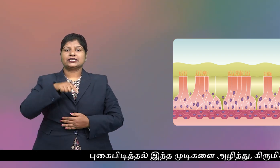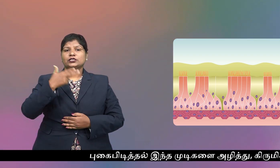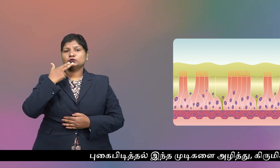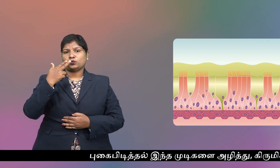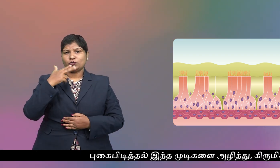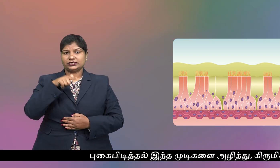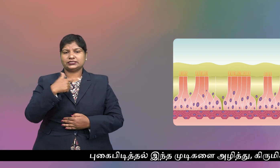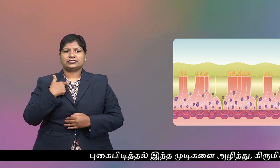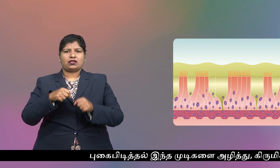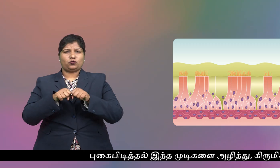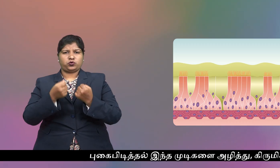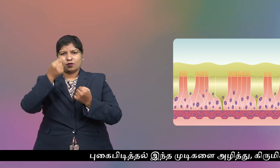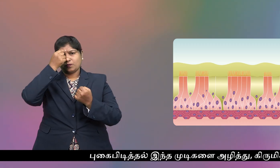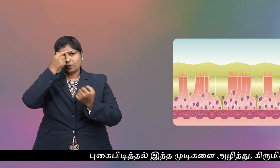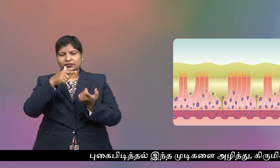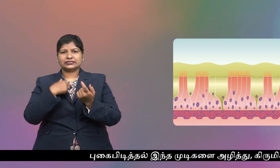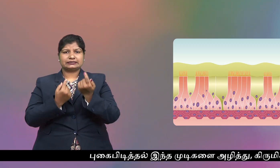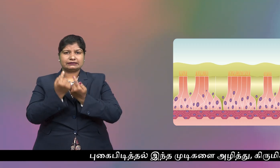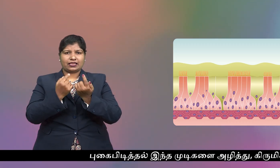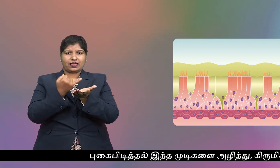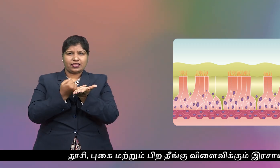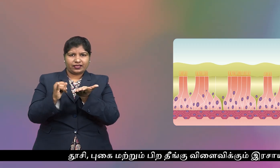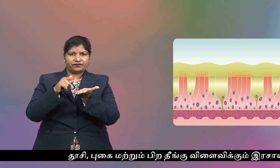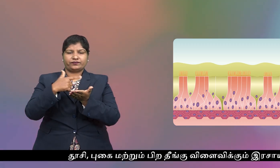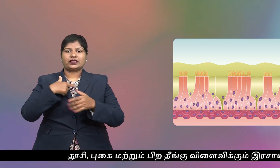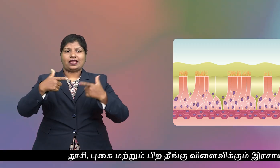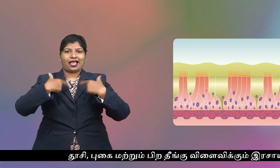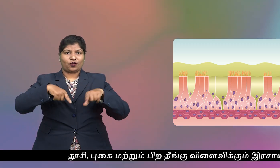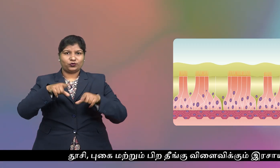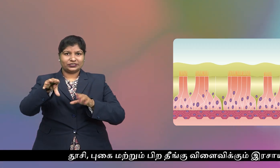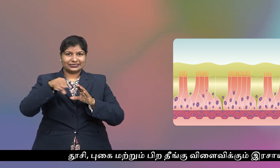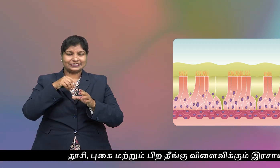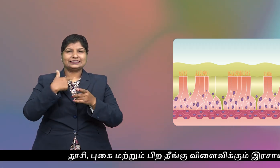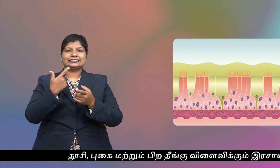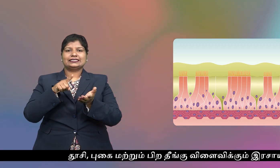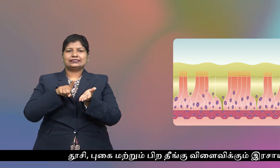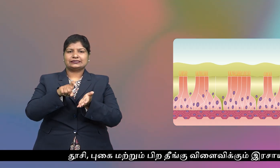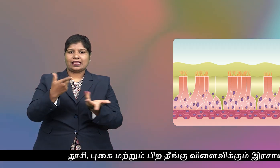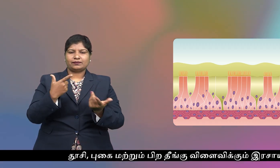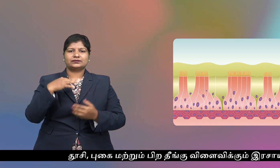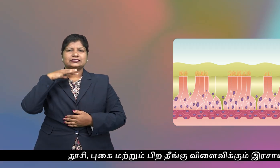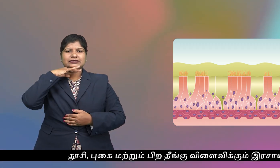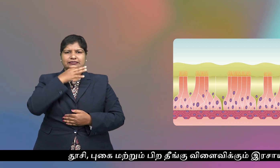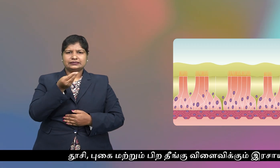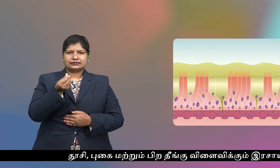புகைப்பிடித்தல் இந்த முடிகளை அழித்து கிருமிகள், தூசி, புகை மற்றும் பிற தீங்கு விளைவிக்கும் ரசாயனங்கள்